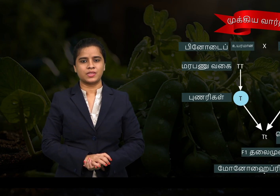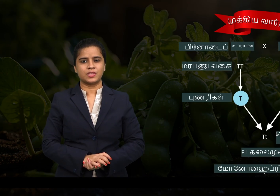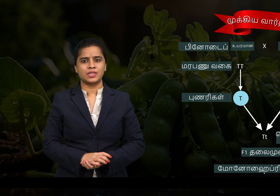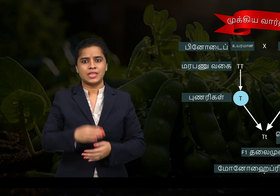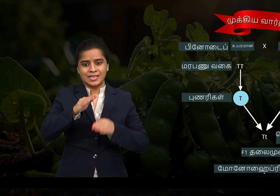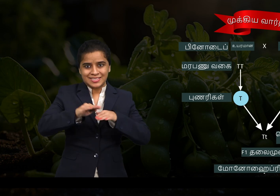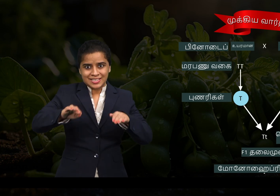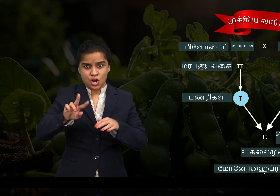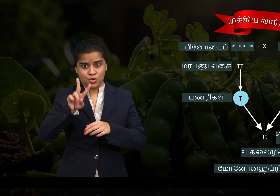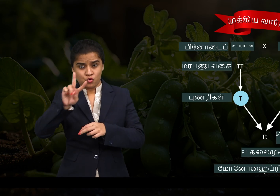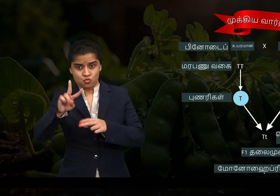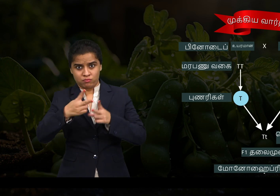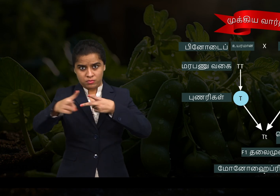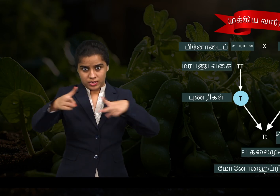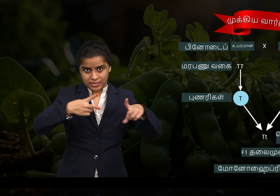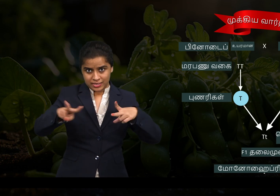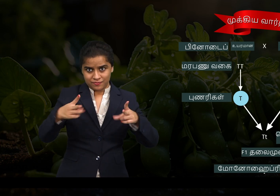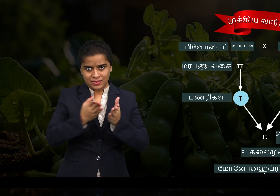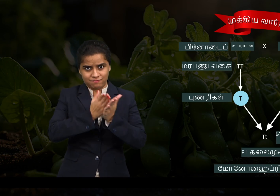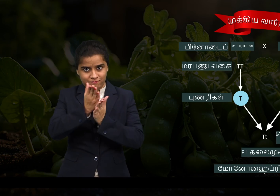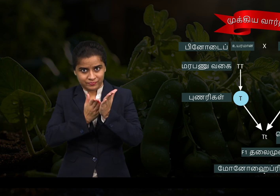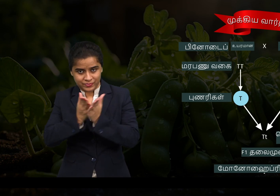ஒற்றை கலப்பு குறுக்கு,